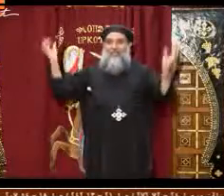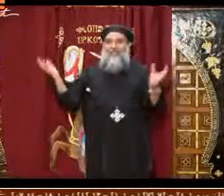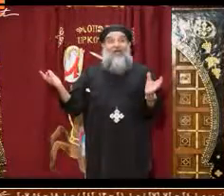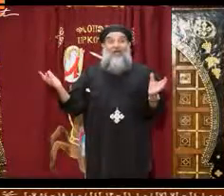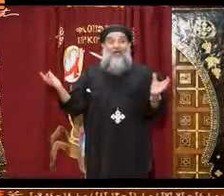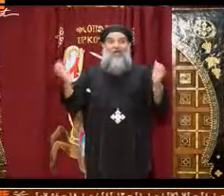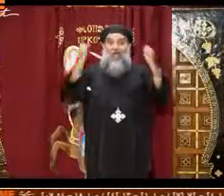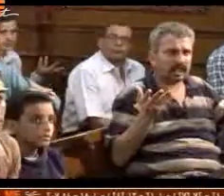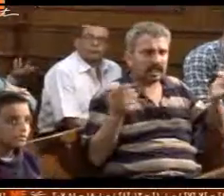ها